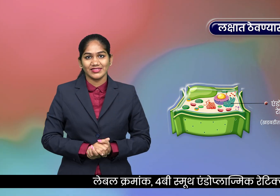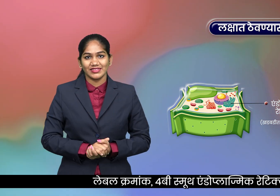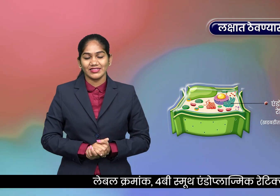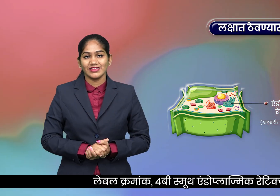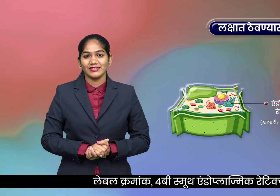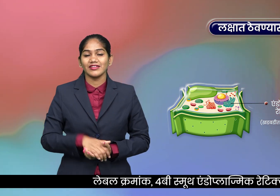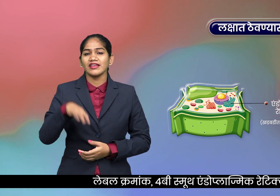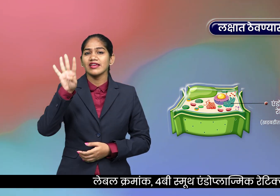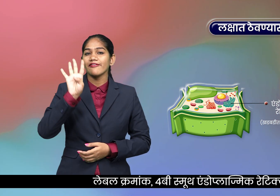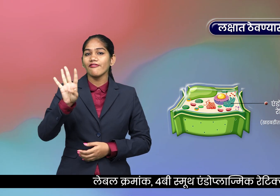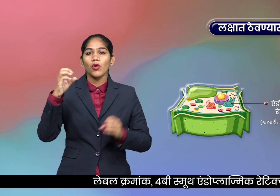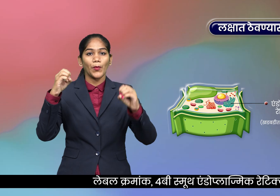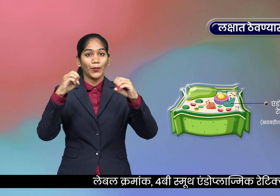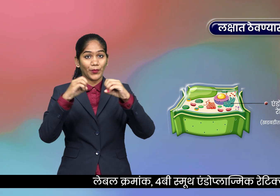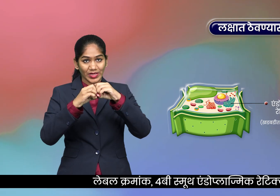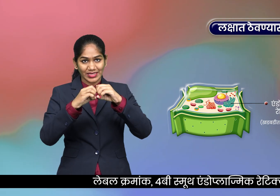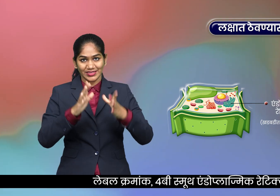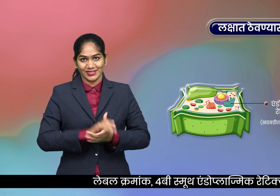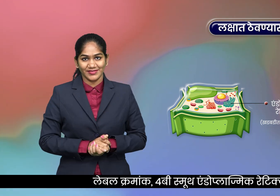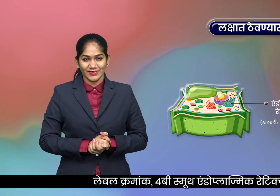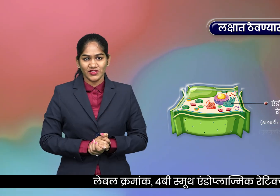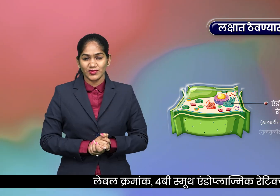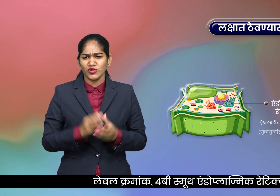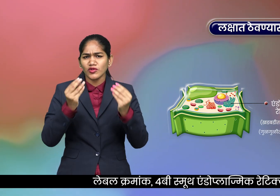लेबल क्रमांक 4, बी स्मूथ एंडोप्लाझ्मिक रेटिक्युलम.